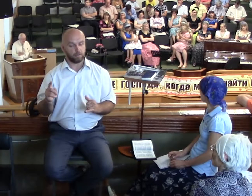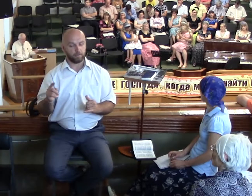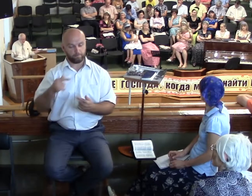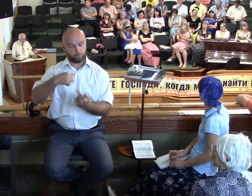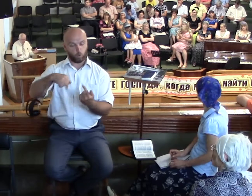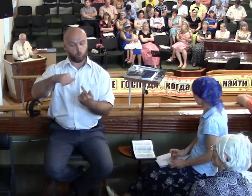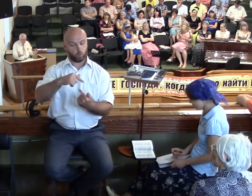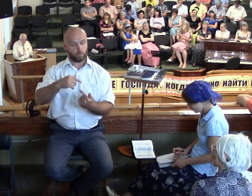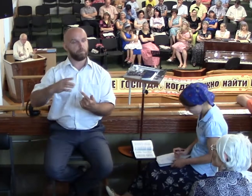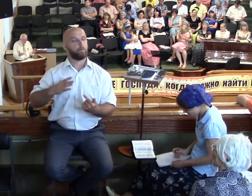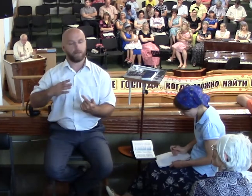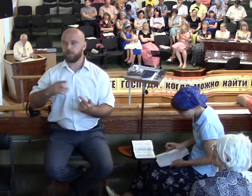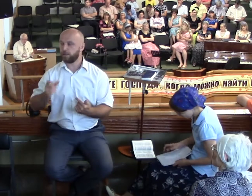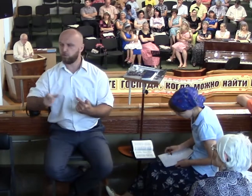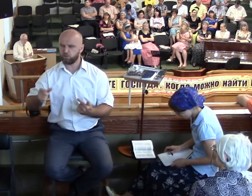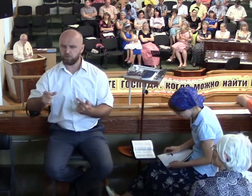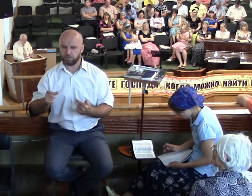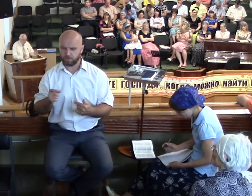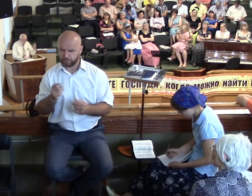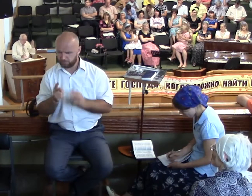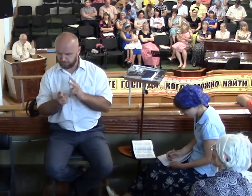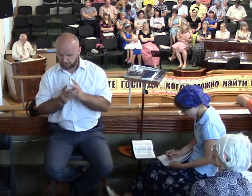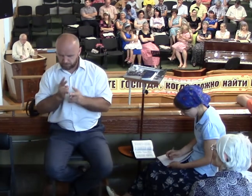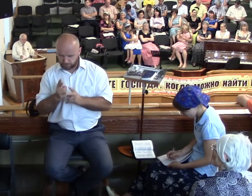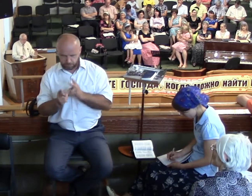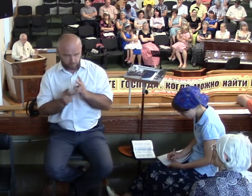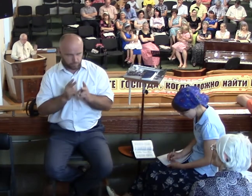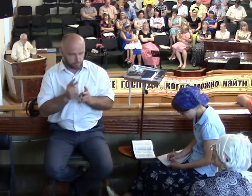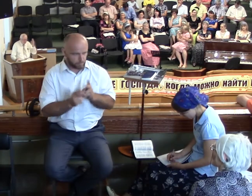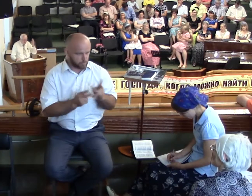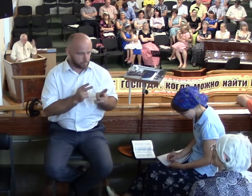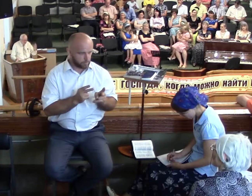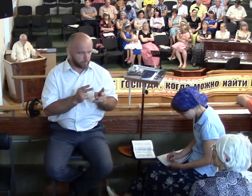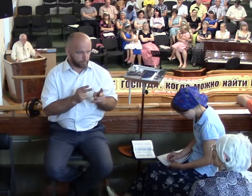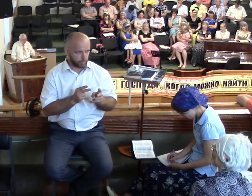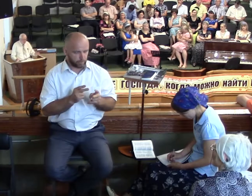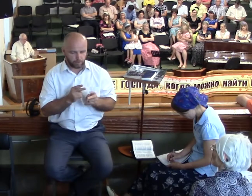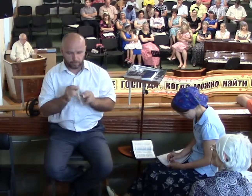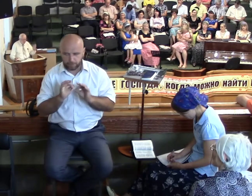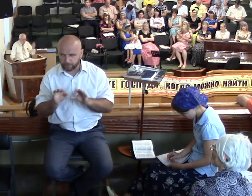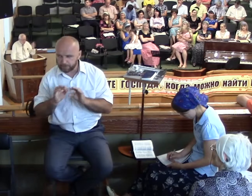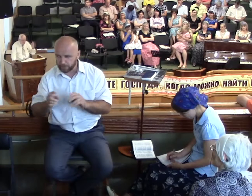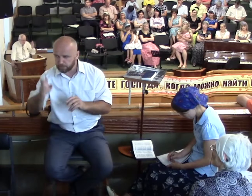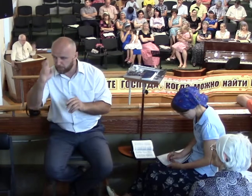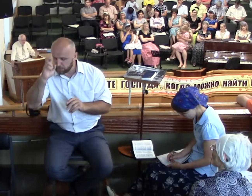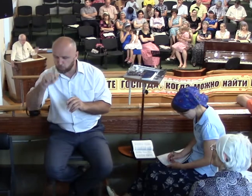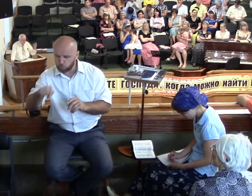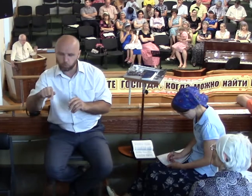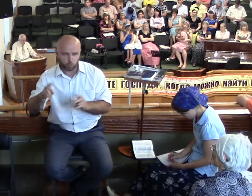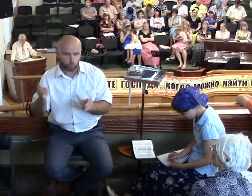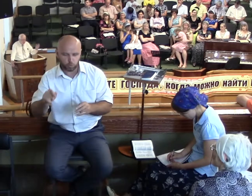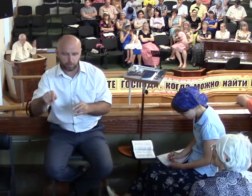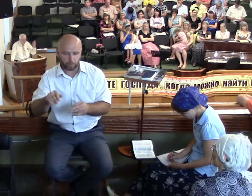не покоряются. Но они были покорны, но у них были принципы, у них были святые принципы, и они должны